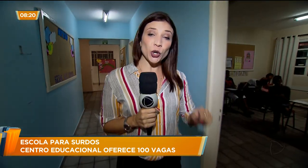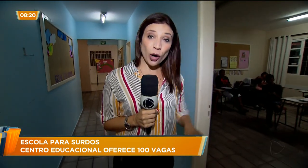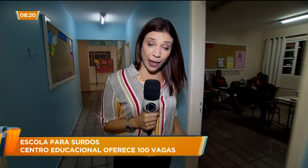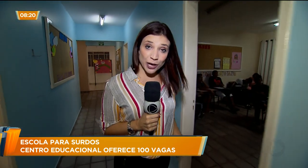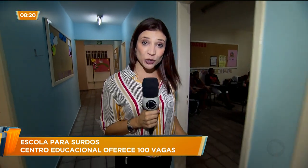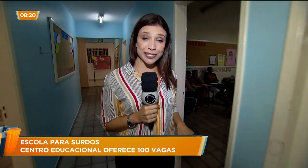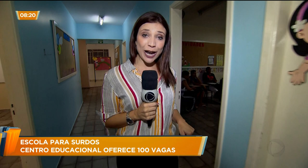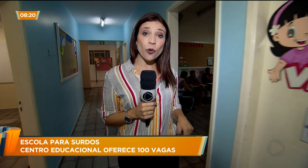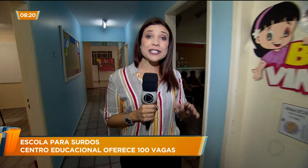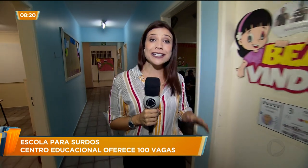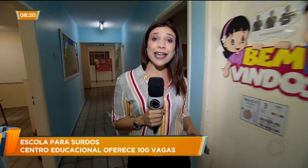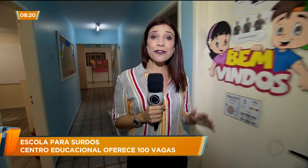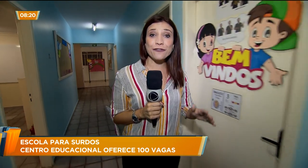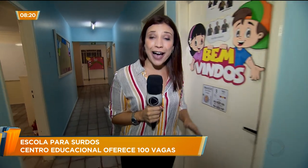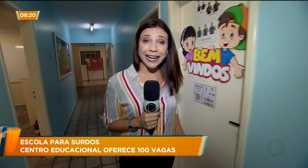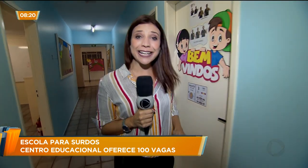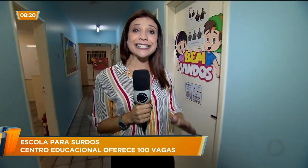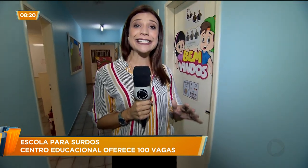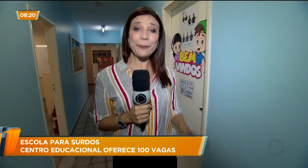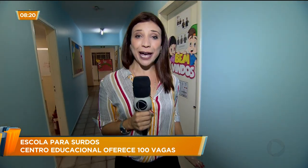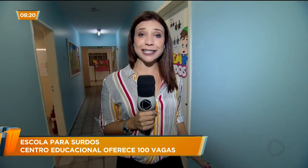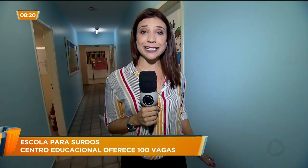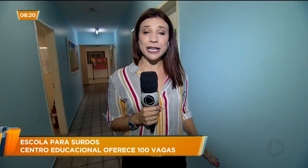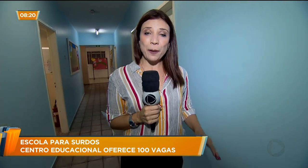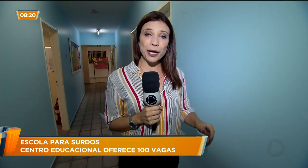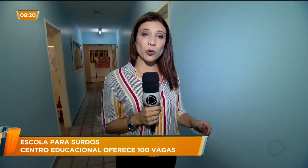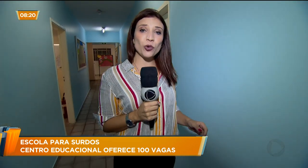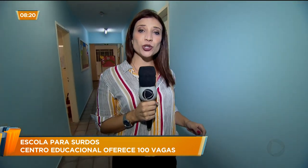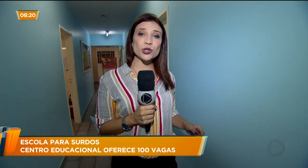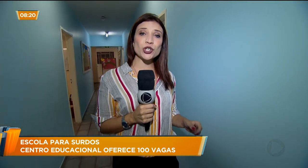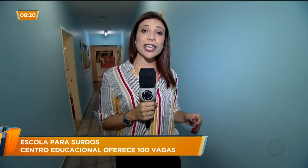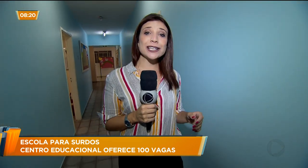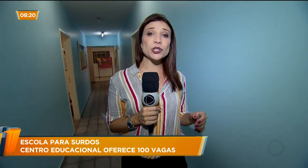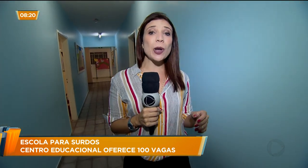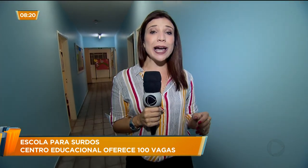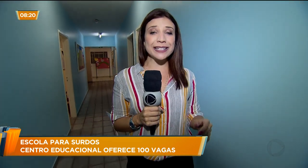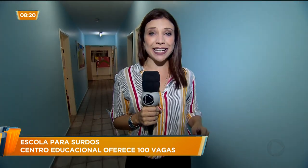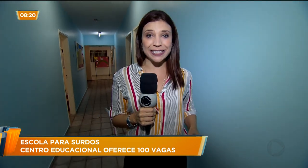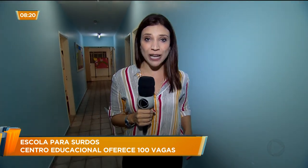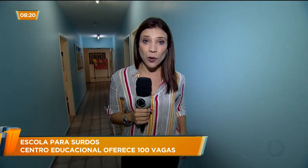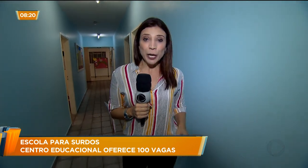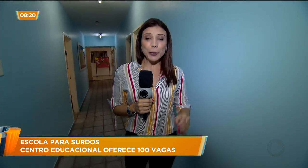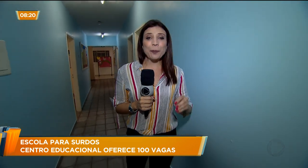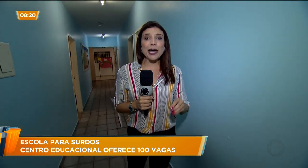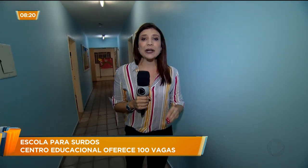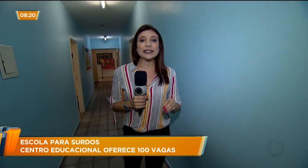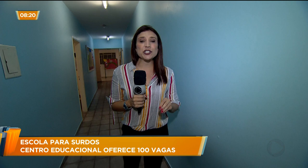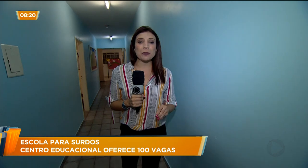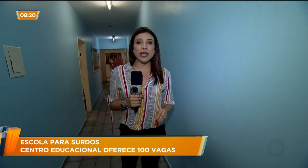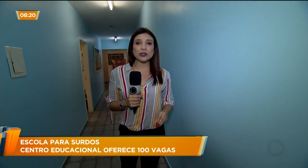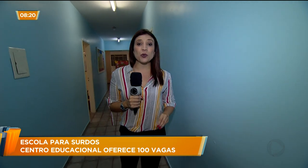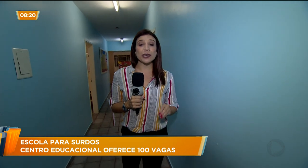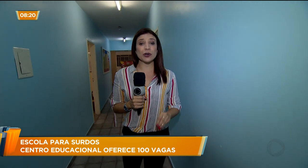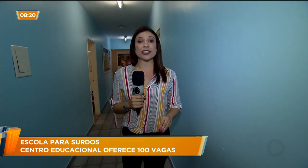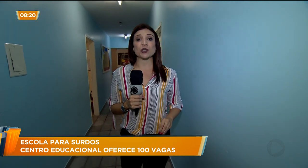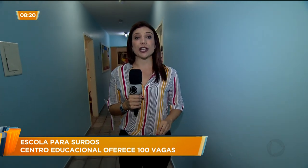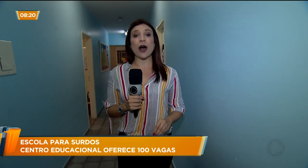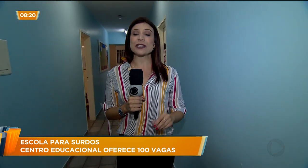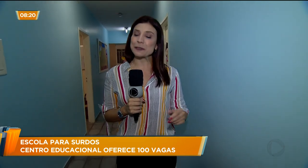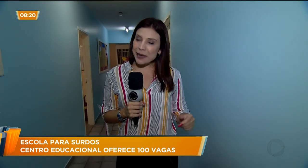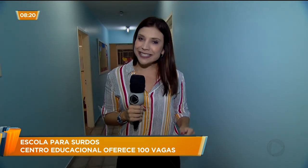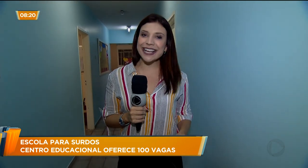idade. E o colégio está com 100 vagas abertas para o curso de escolarização e para o atendimento